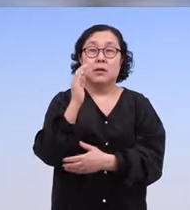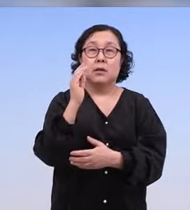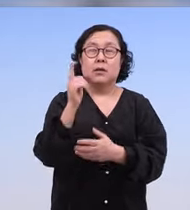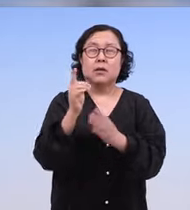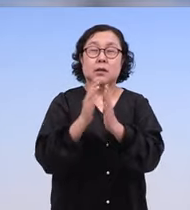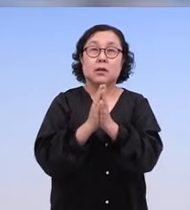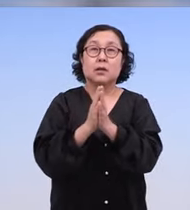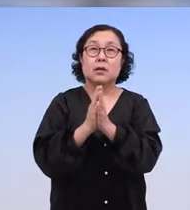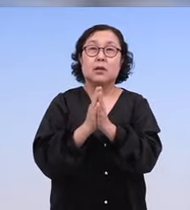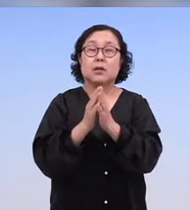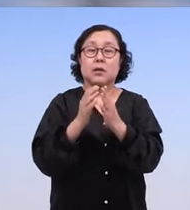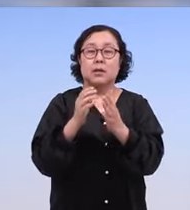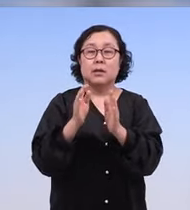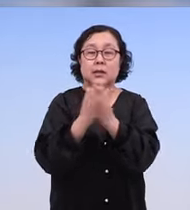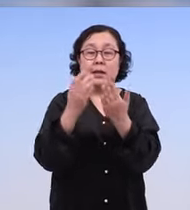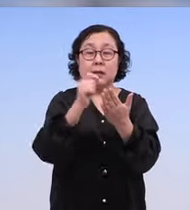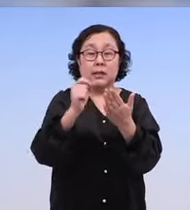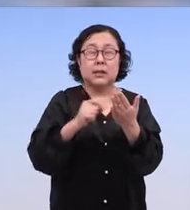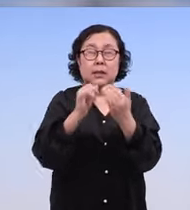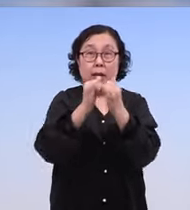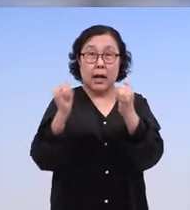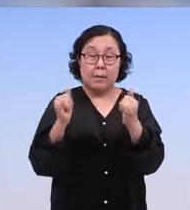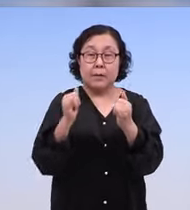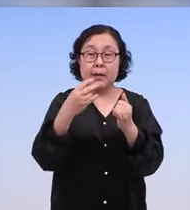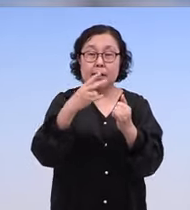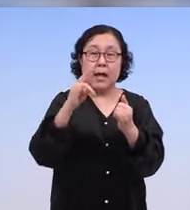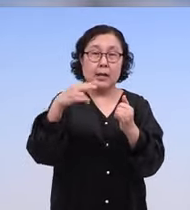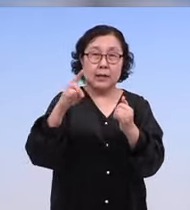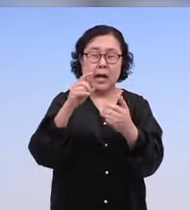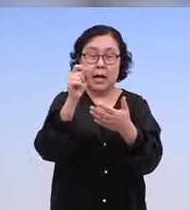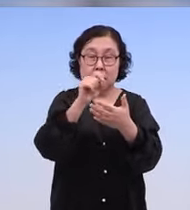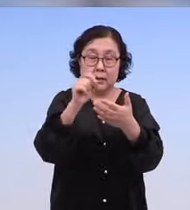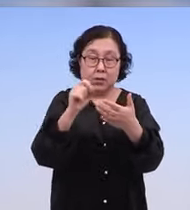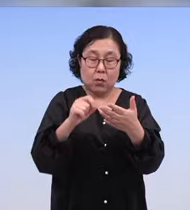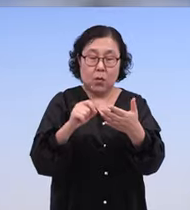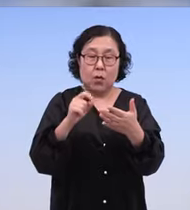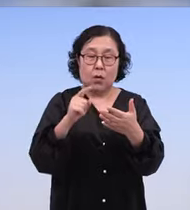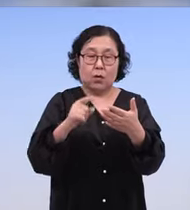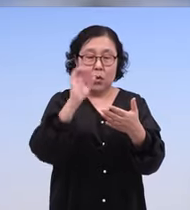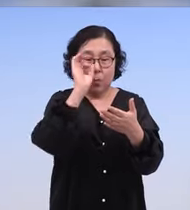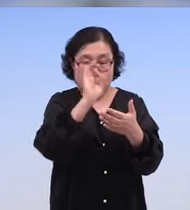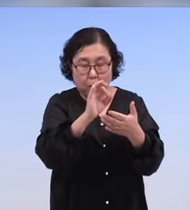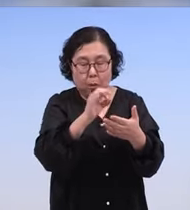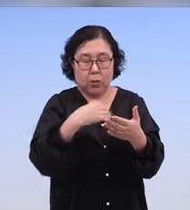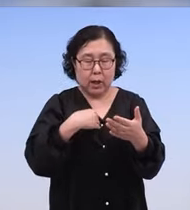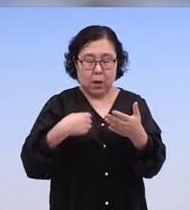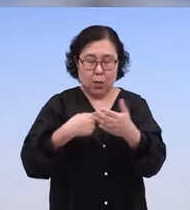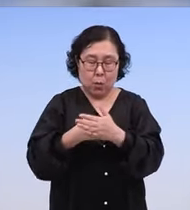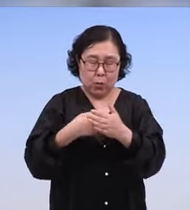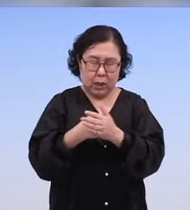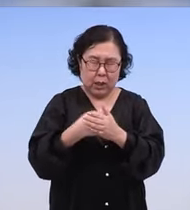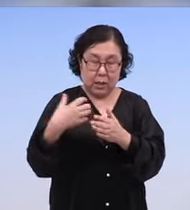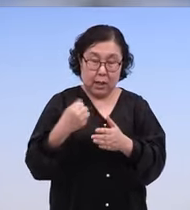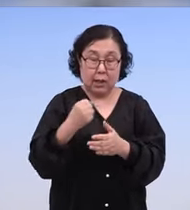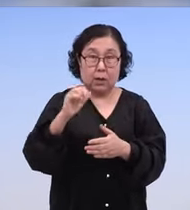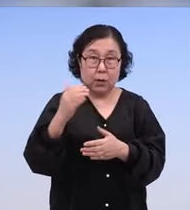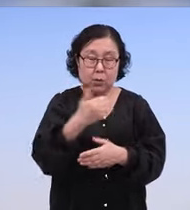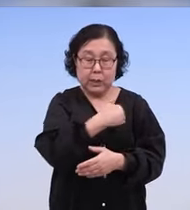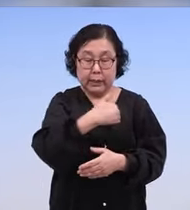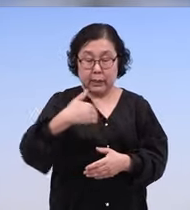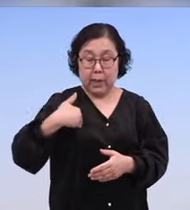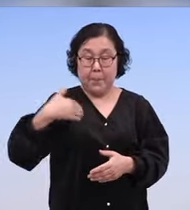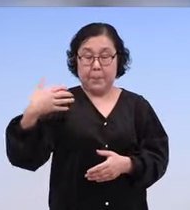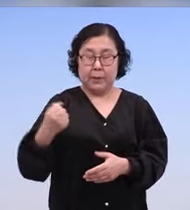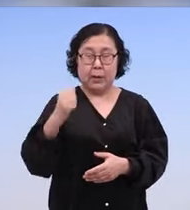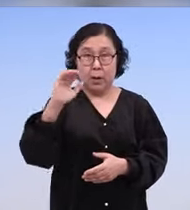그 노트를, 이제 그 대사를 받아 적기 시작하면서 굉장히 거기에 이제 용기를 얻는 계기가 일어나고,